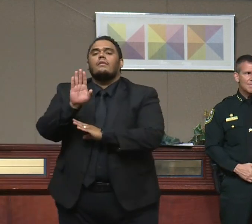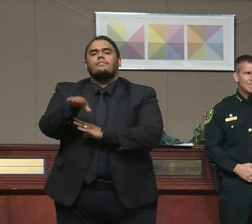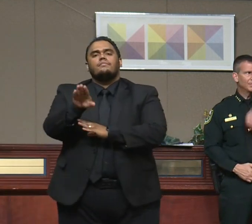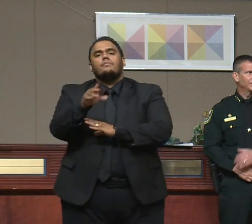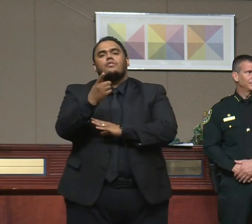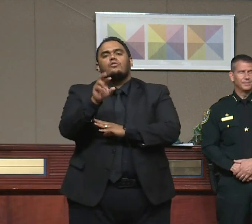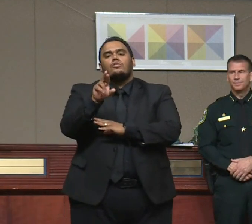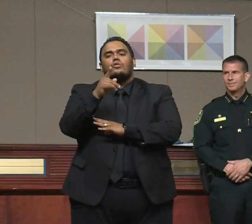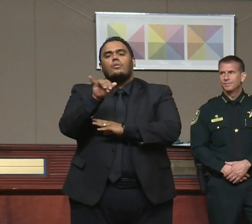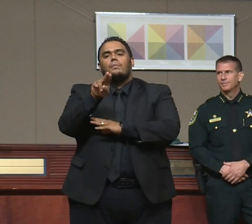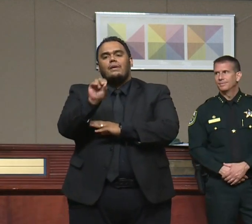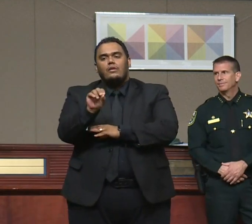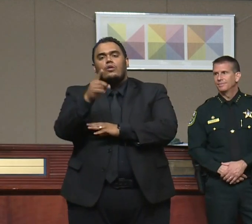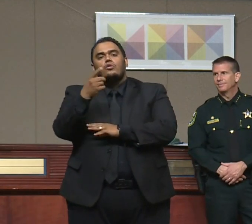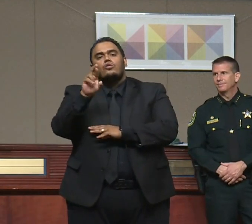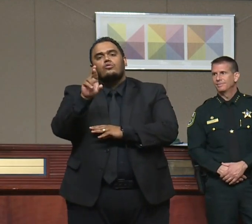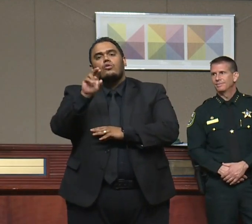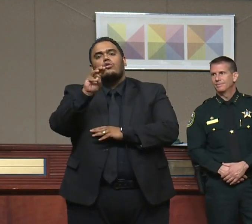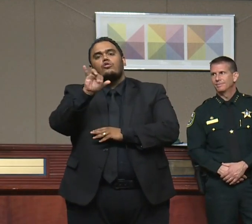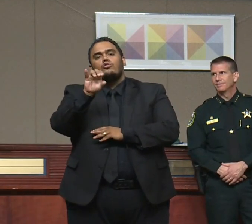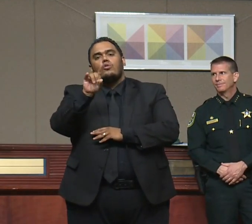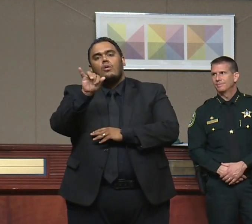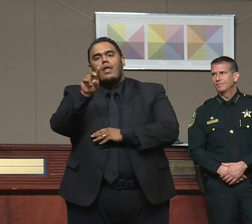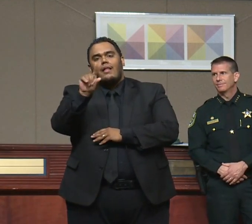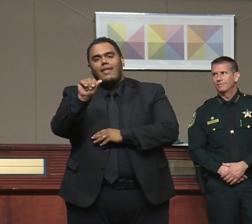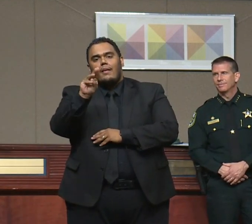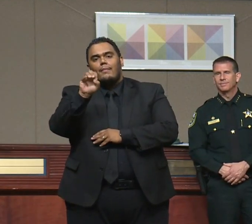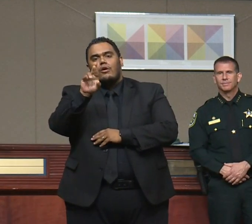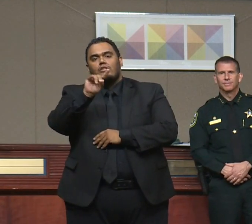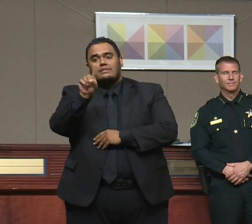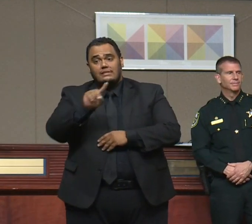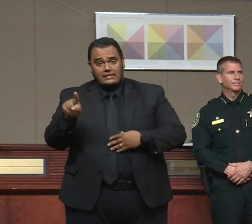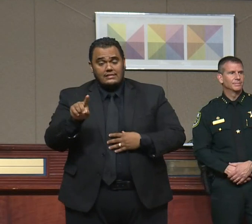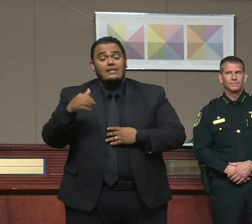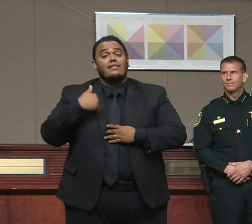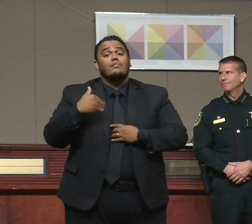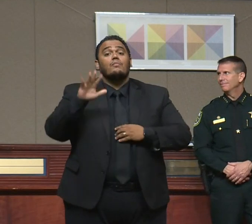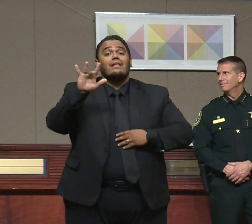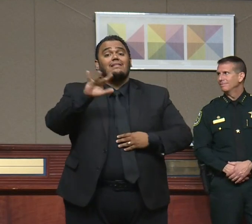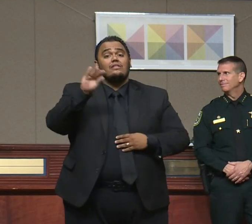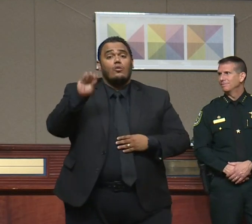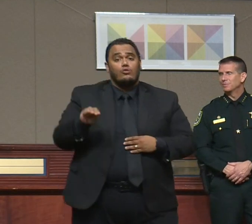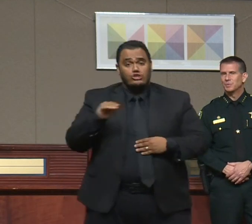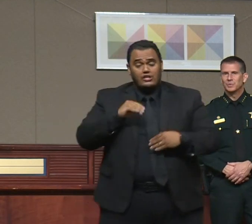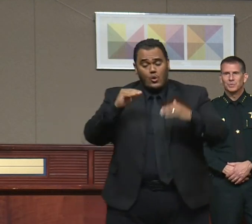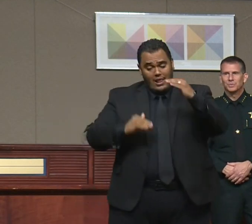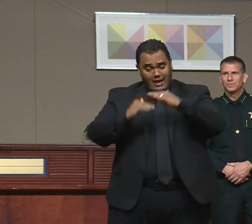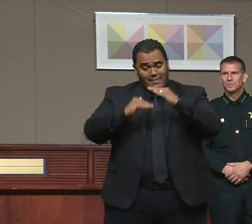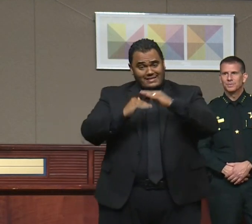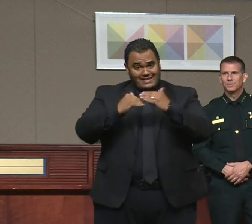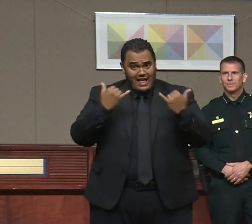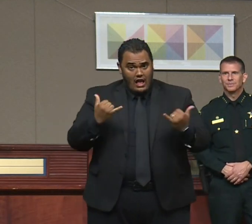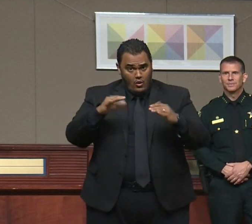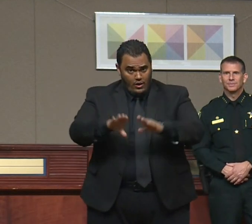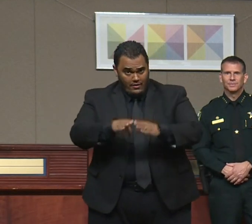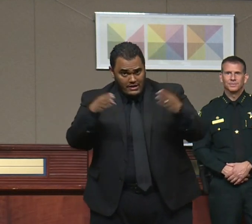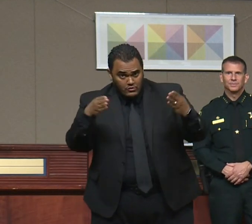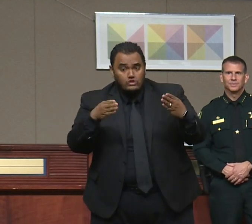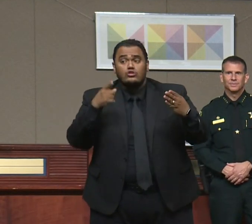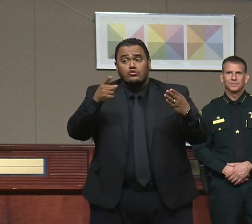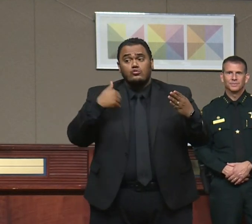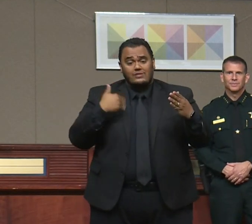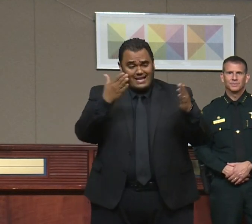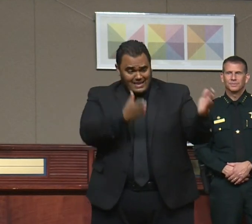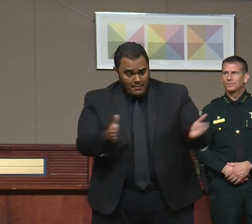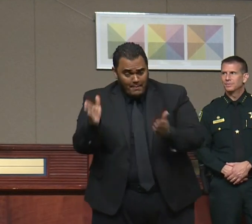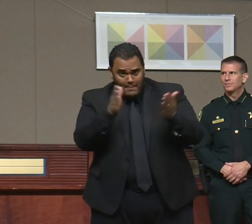comienza la reapertura de ciertos negocios, por ejemplo, como restaurantes al 25% de su capacidad. ¿Hay algún tipo de plan que ustedes tengan preparado